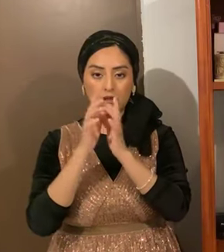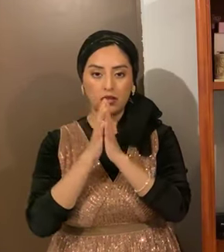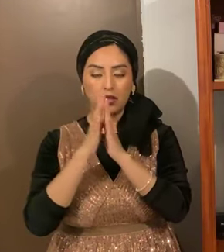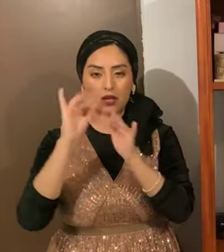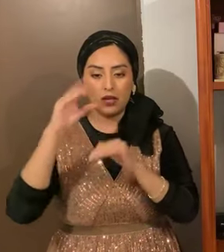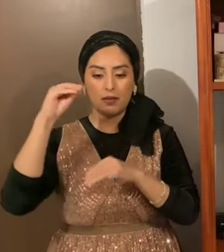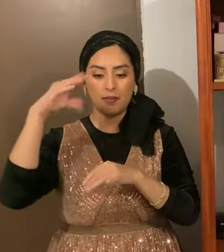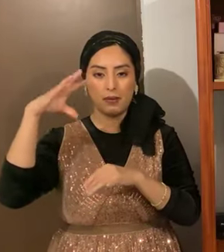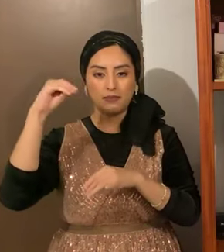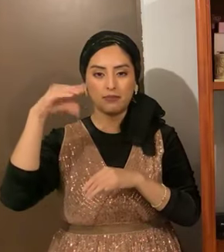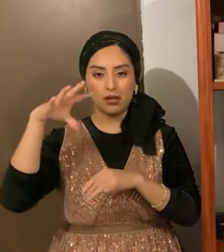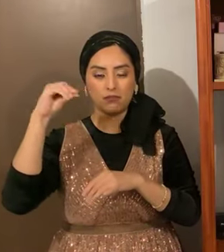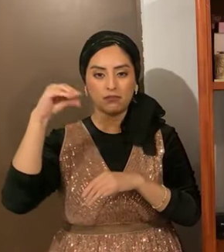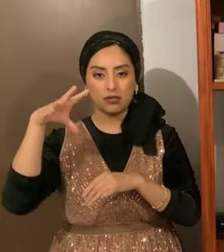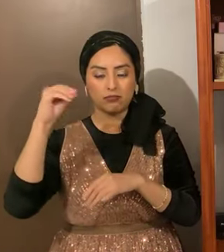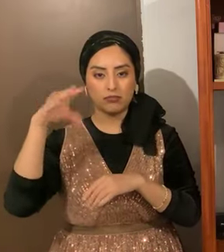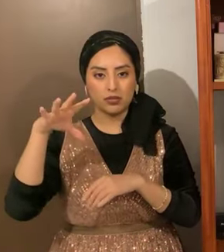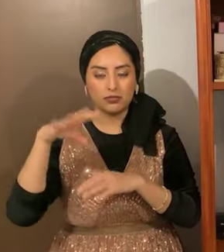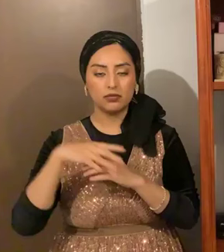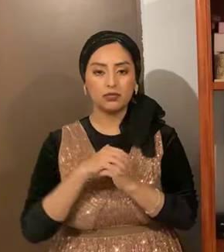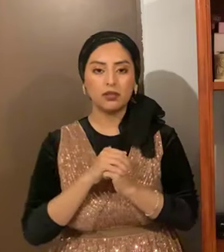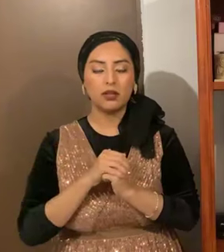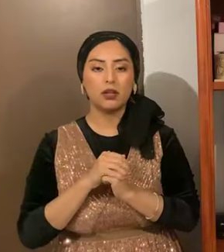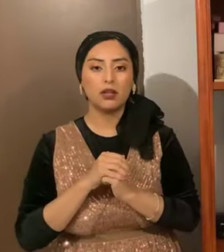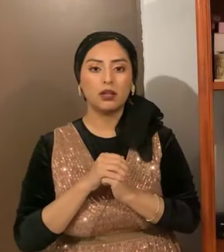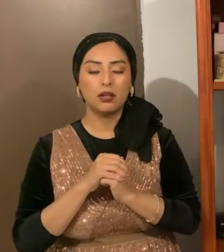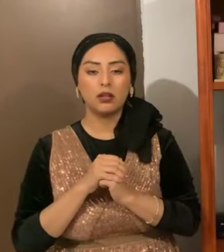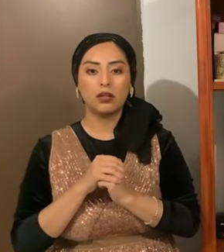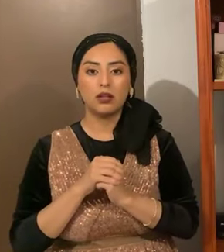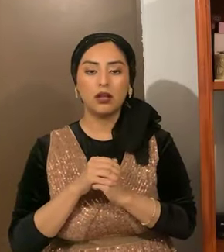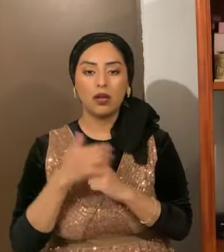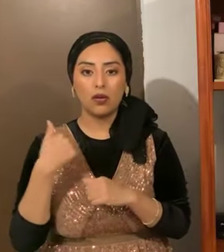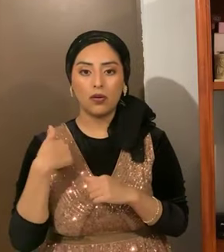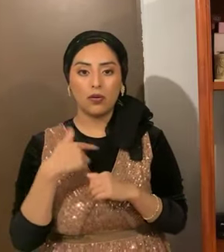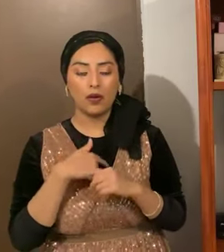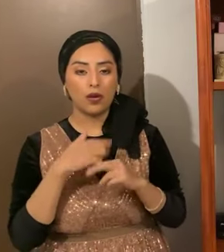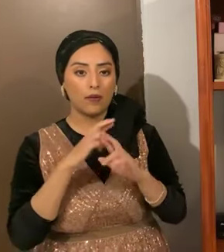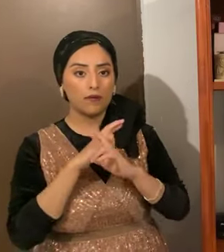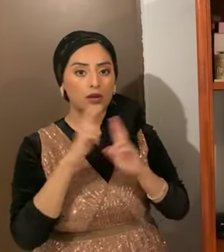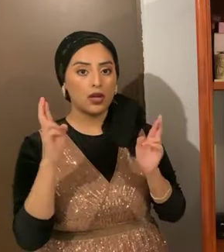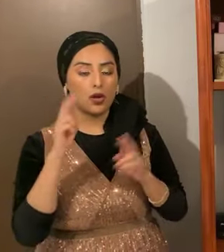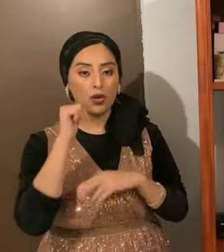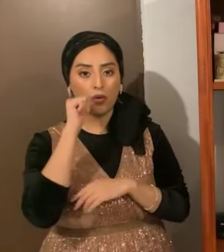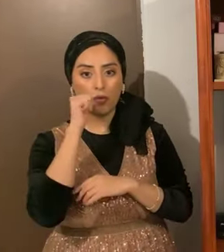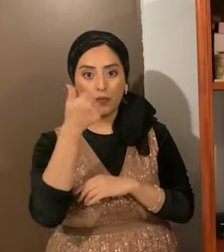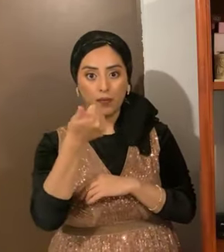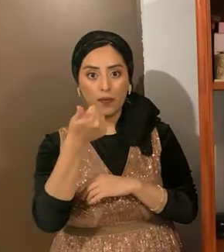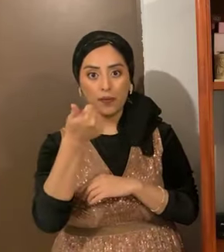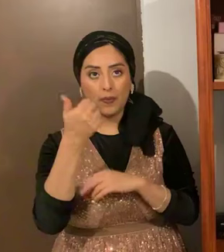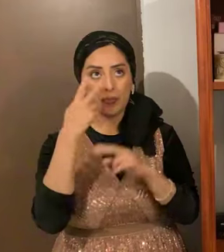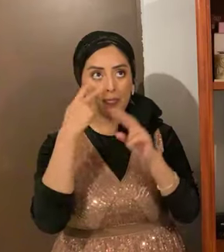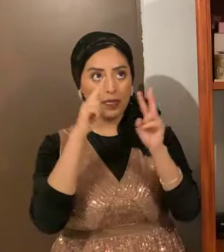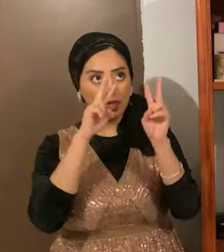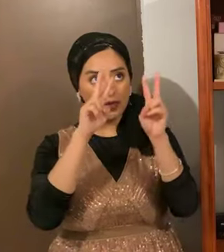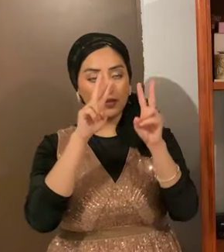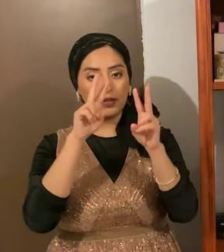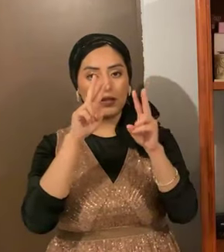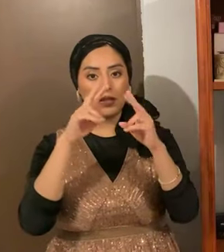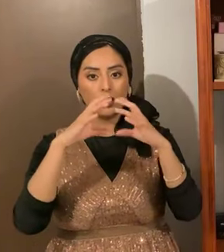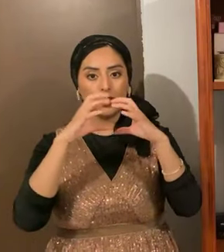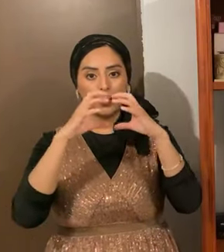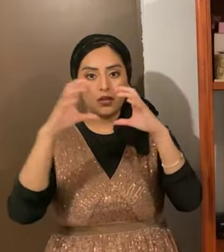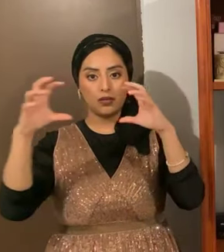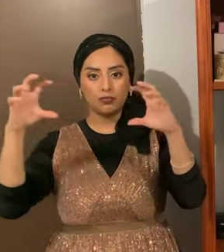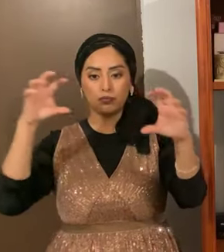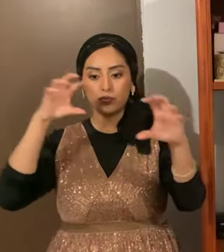si parpadearan. Entonces, vamos a estar listos para mañana y ver esa alineación